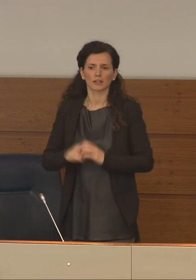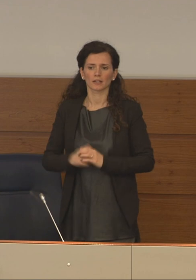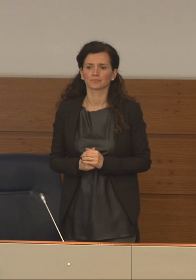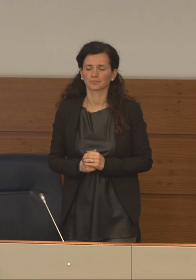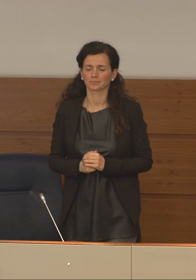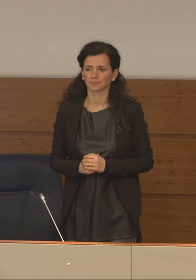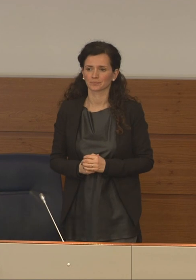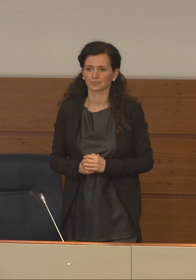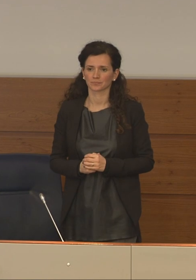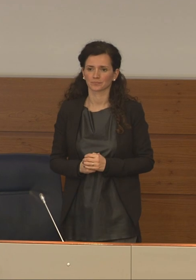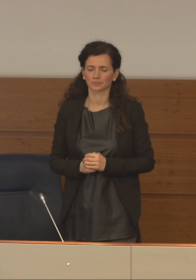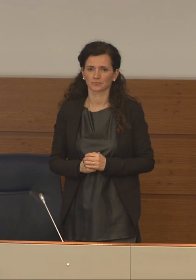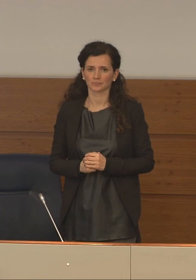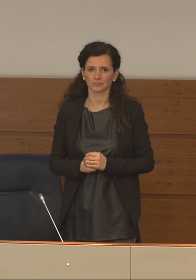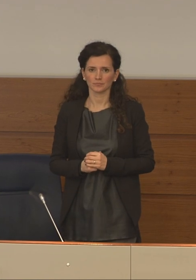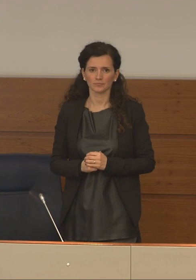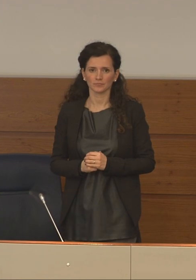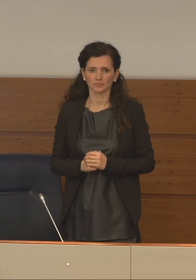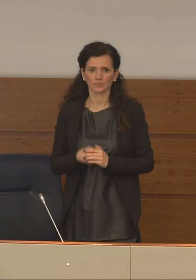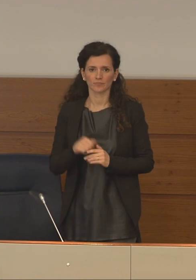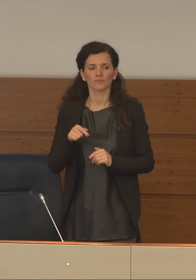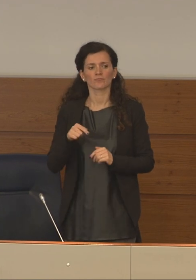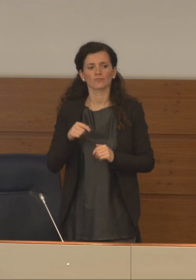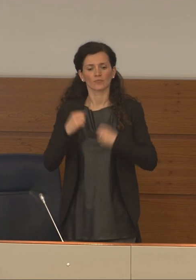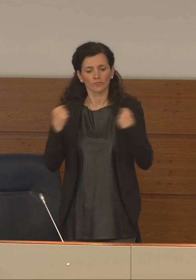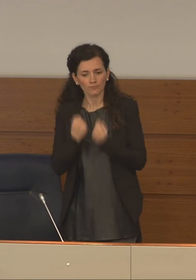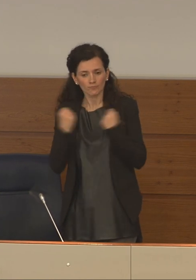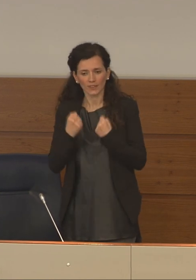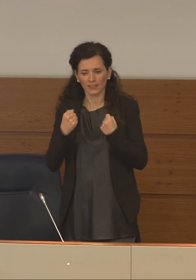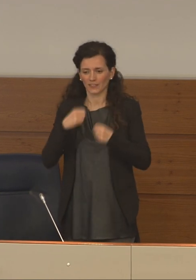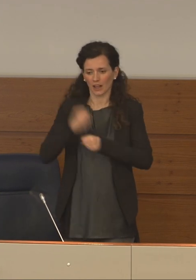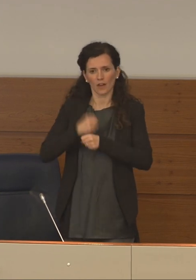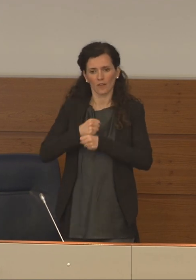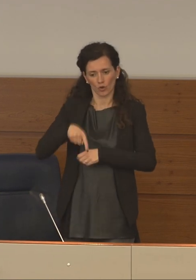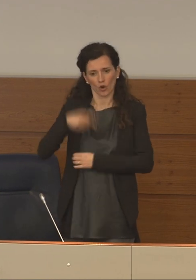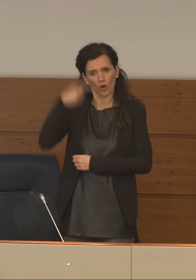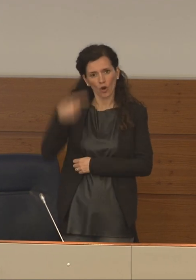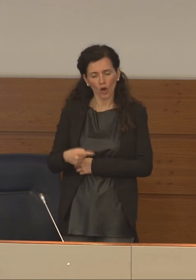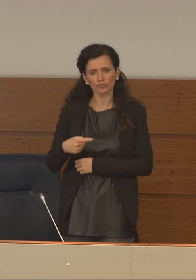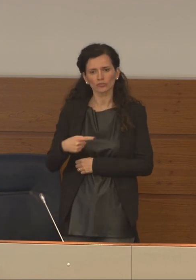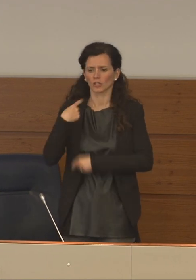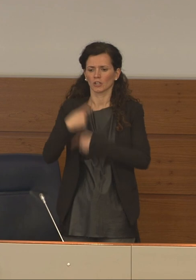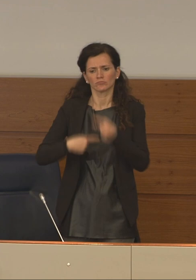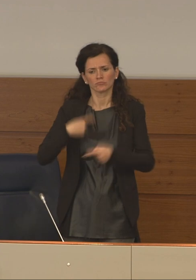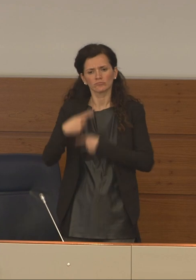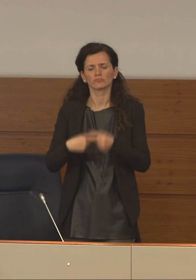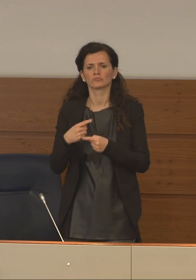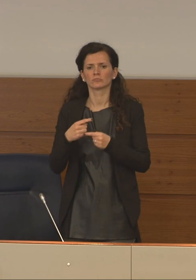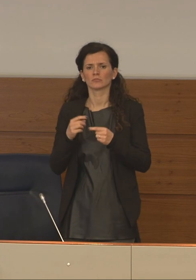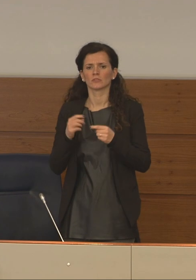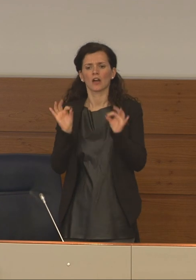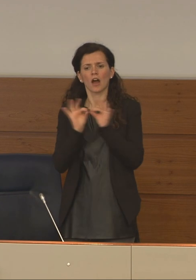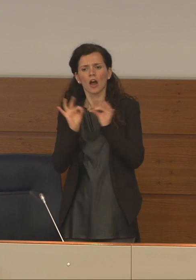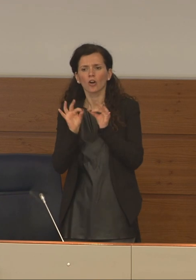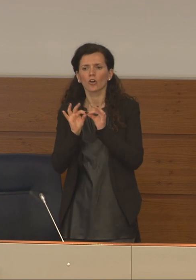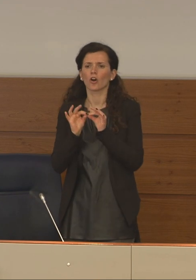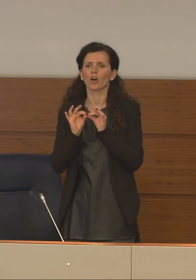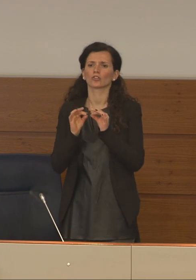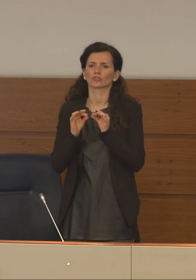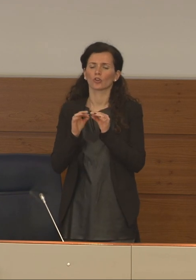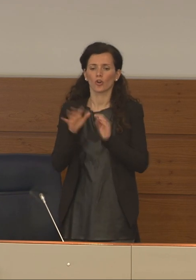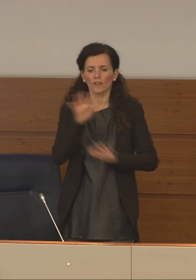per quanto riguarda le attività odierne proseguita da attività di raccordo con le regioni soprattutto per il